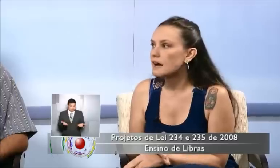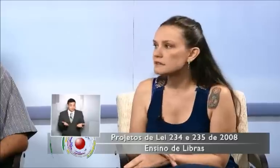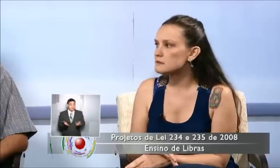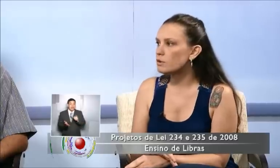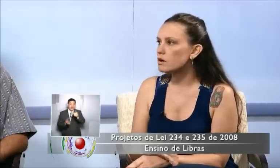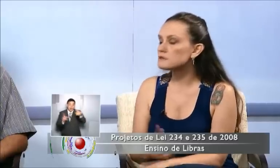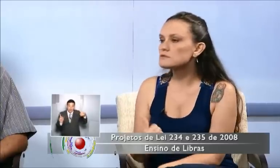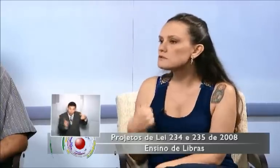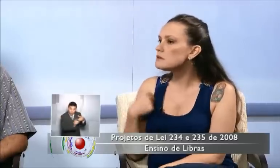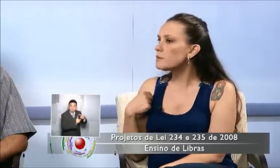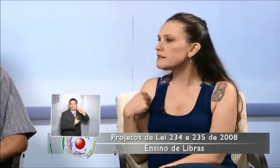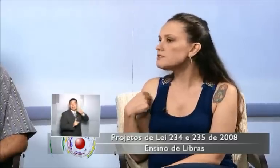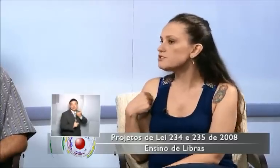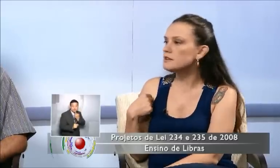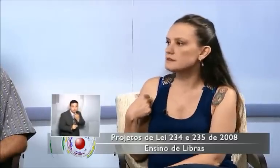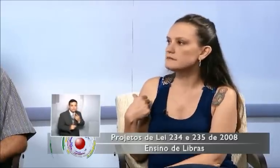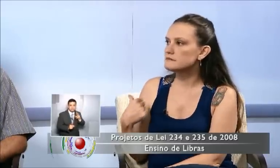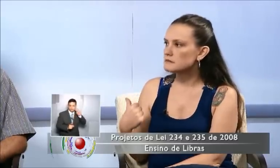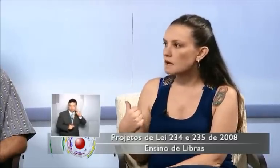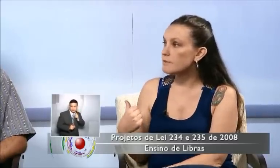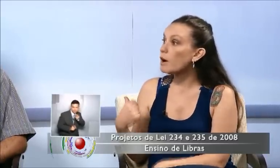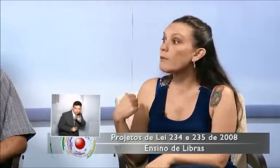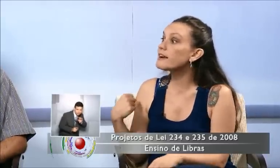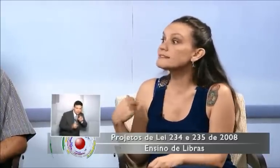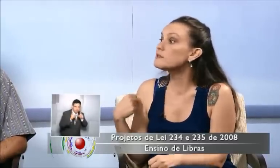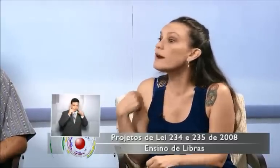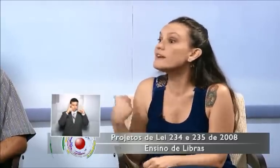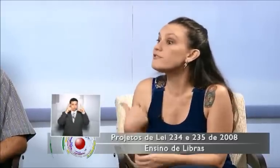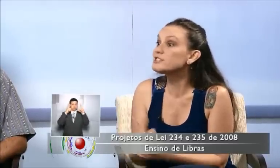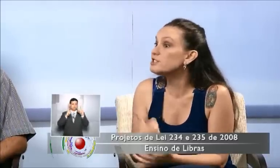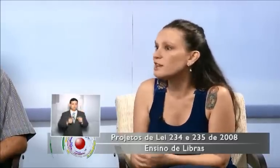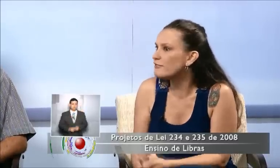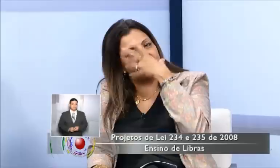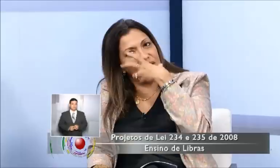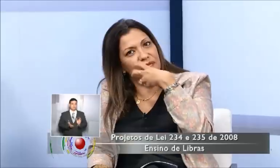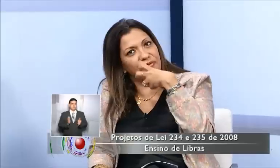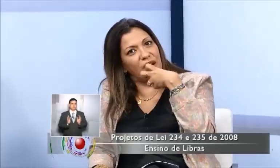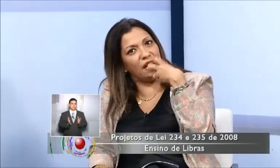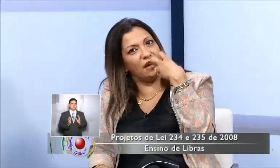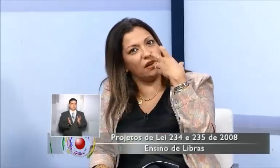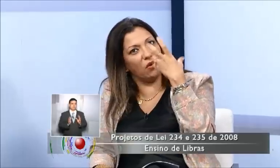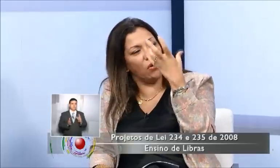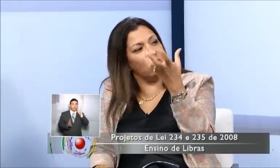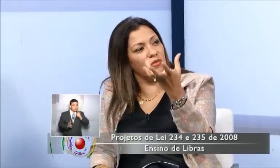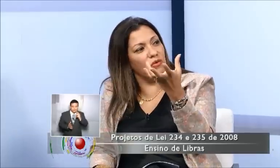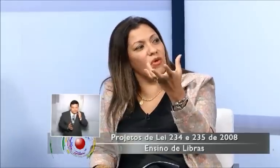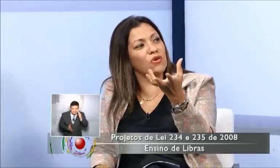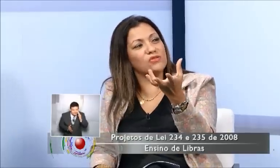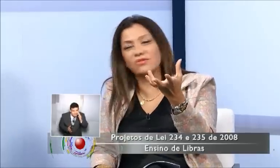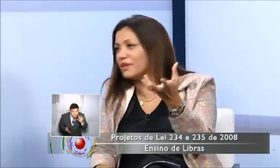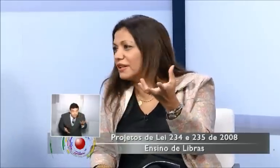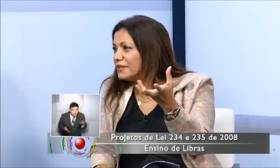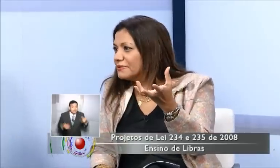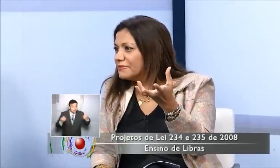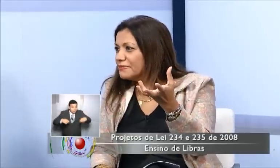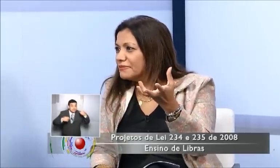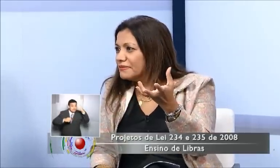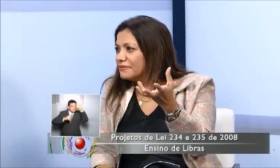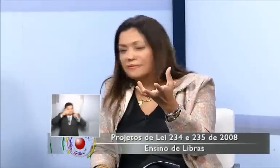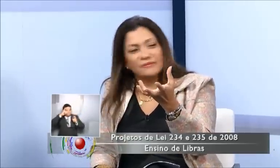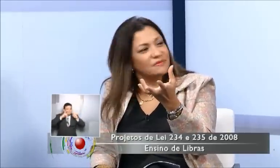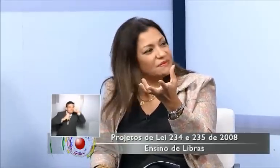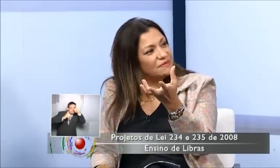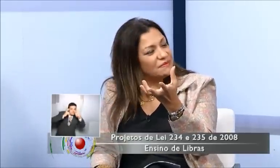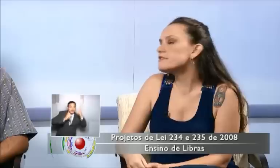essas caras e bocas, o surdo não me entendia. A minha comunicação não era efetiva. Você fala com a expressão, rosto, né? Com